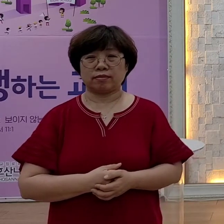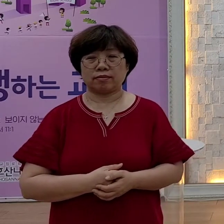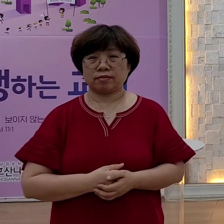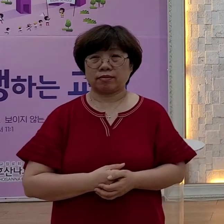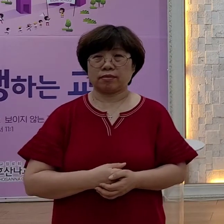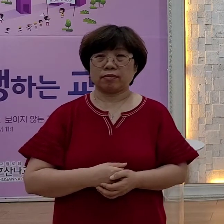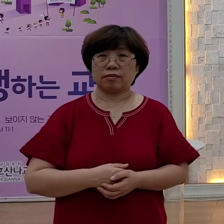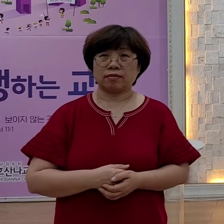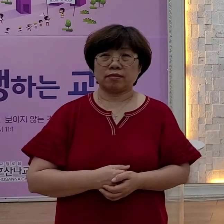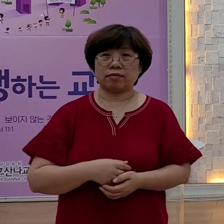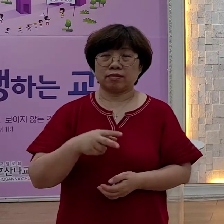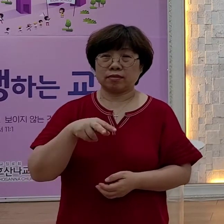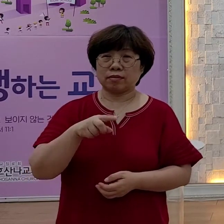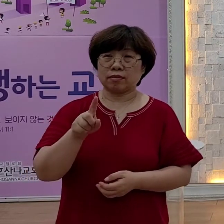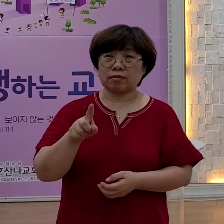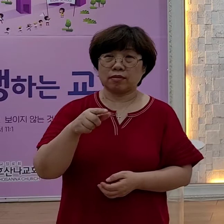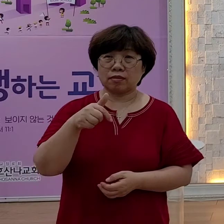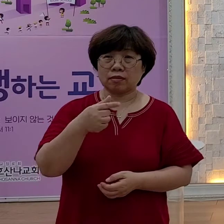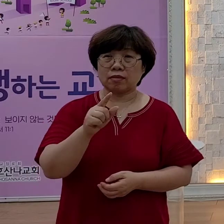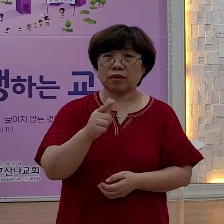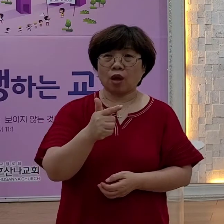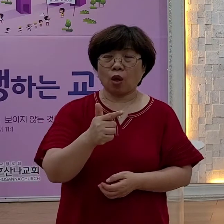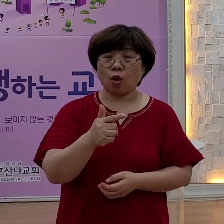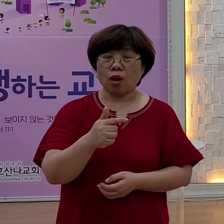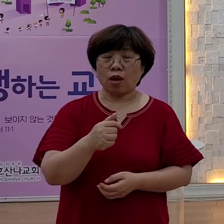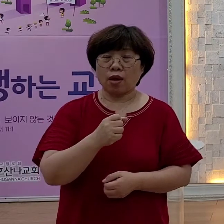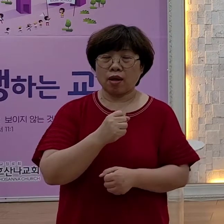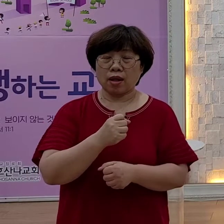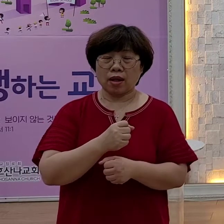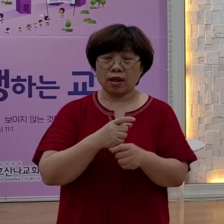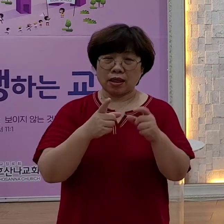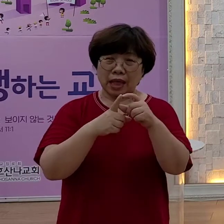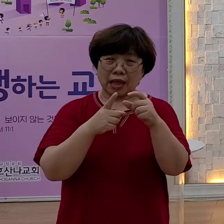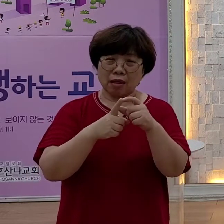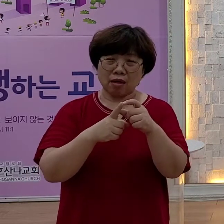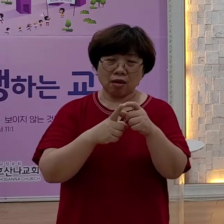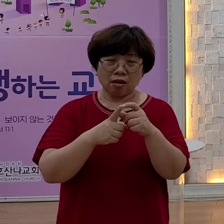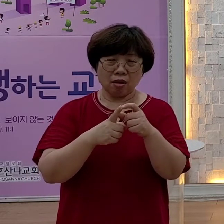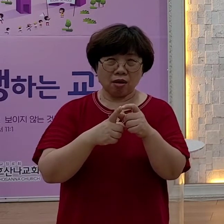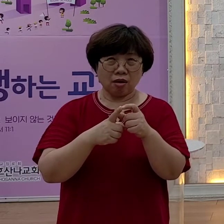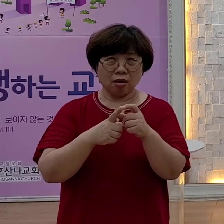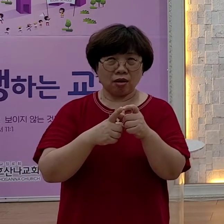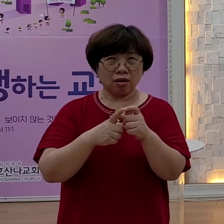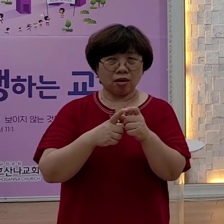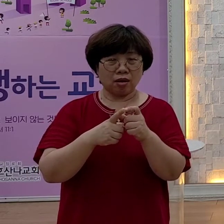유명한 여자 한나가 있죠. 한나가. 한나 아시죠?